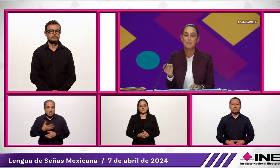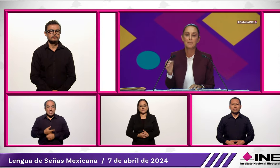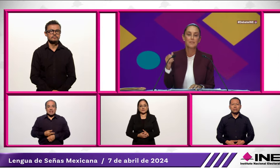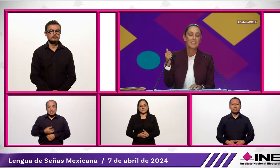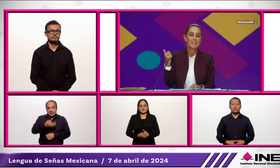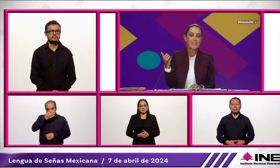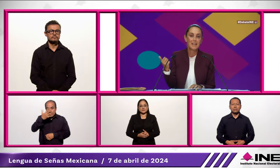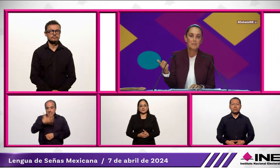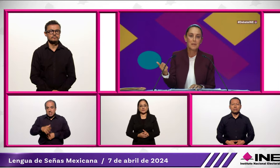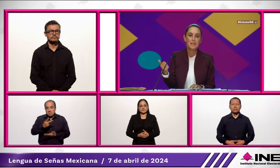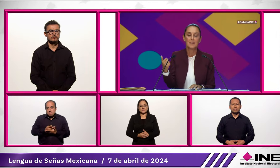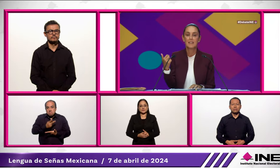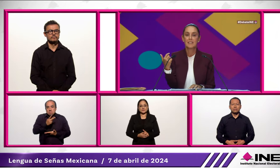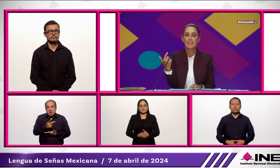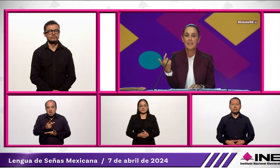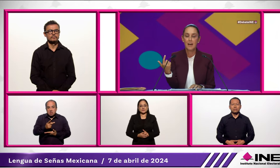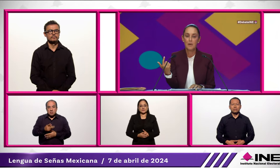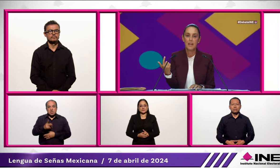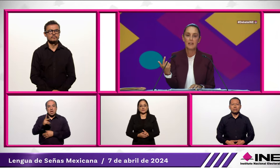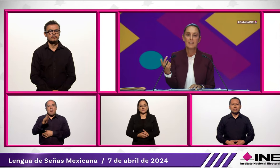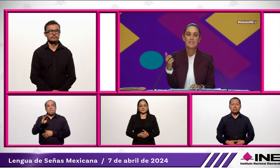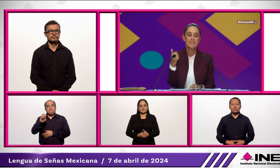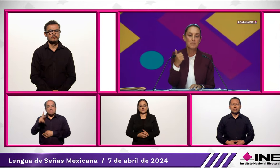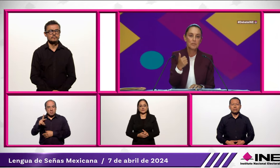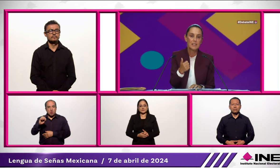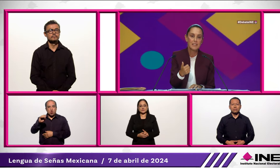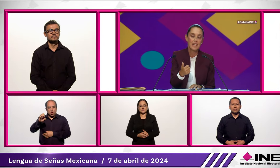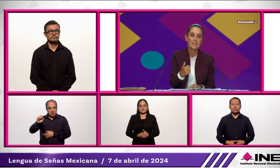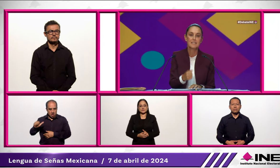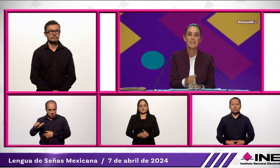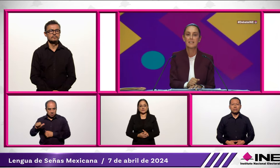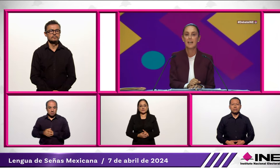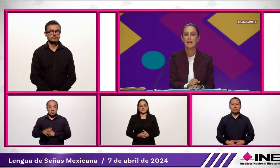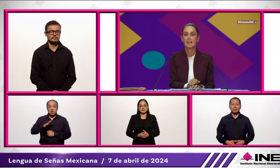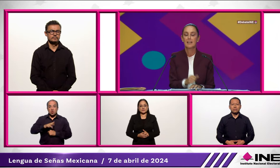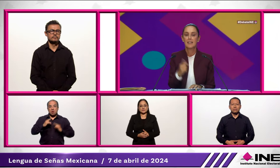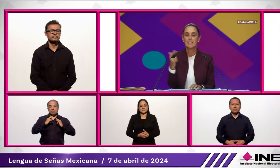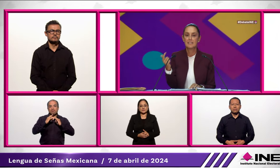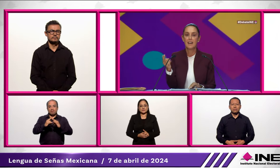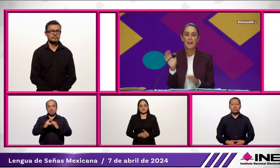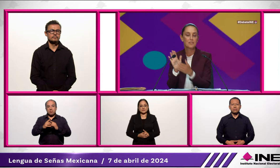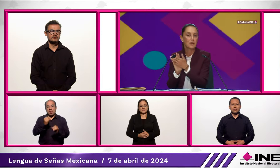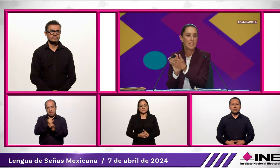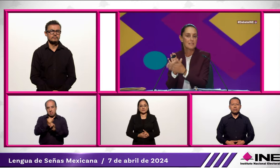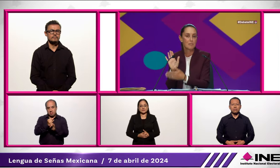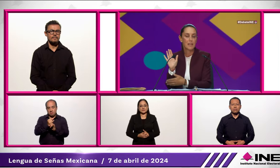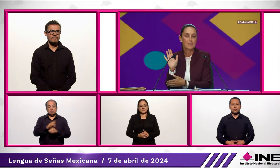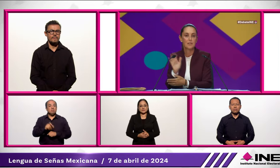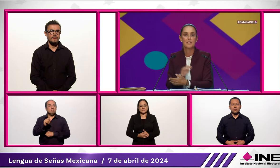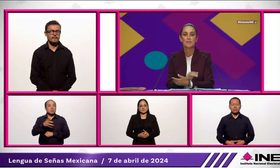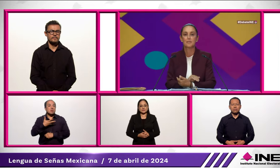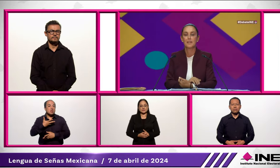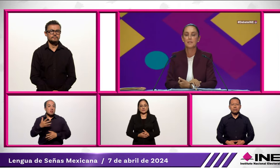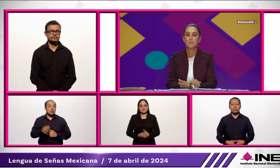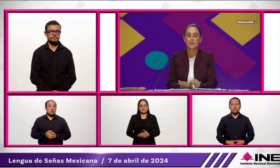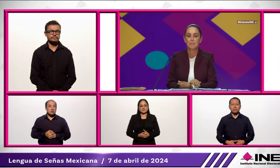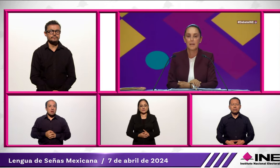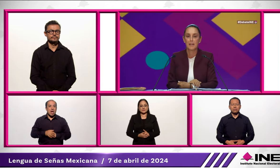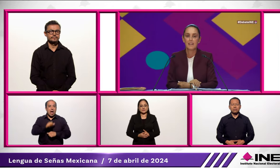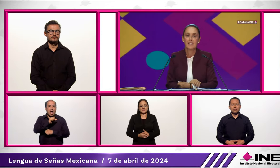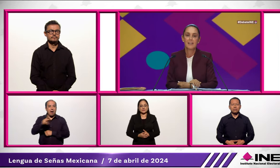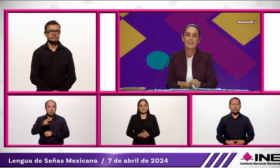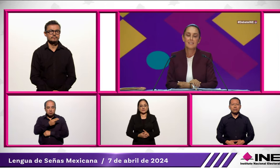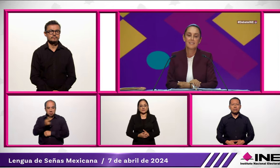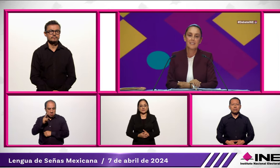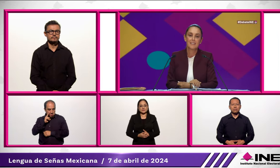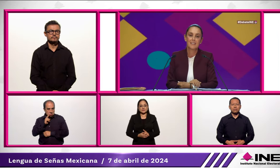10 premios del BID de la OEA. Hicimos el tianguis digital. Está todas las aplicaciones que ustedes pueden